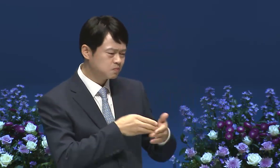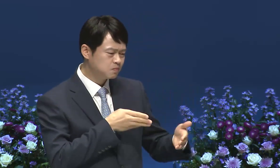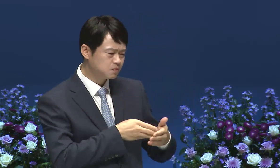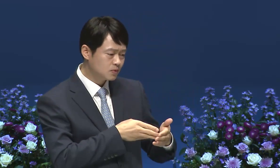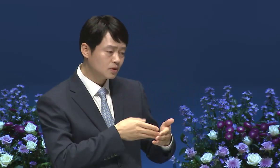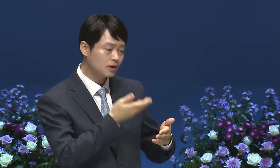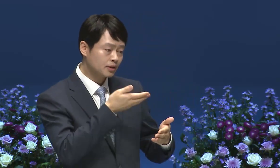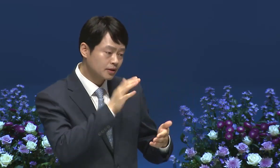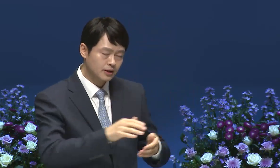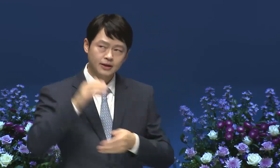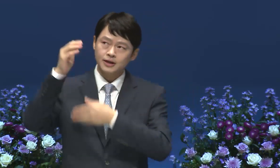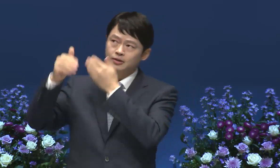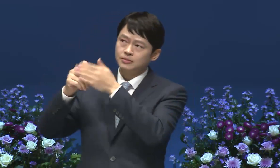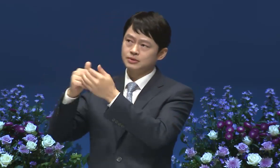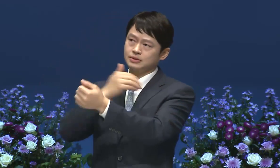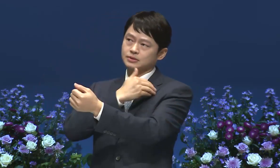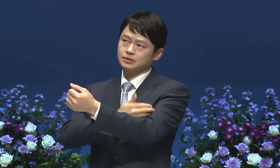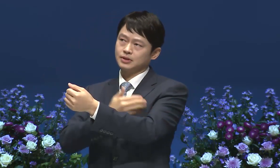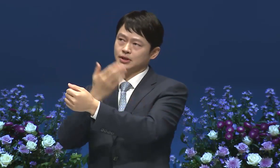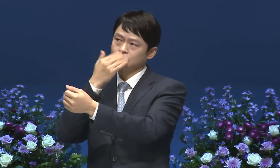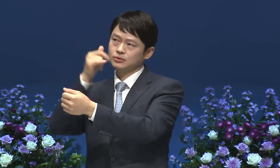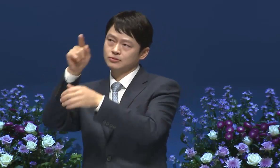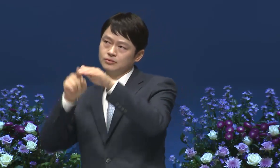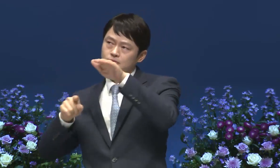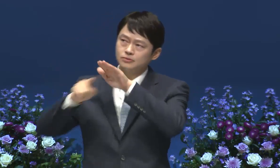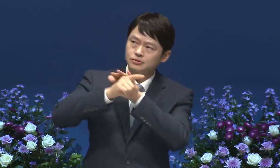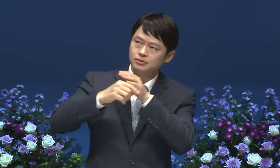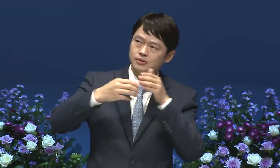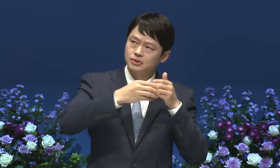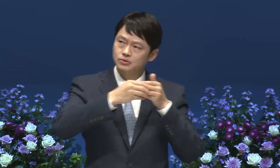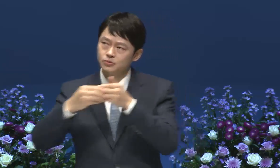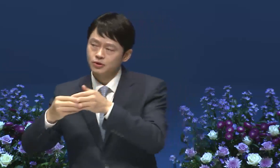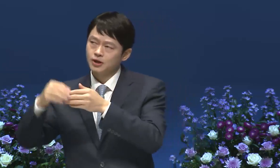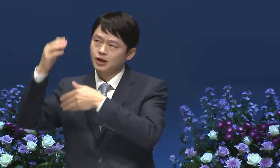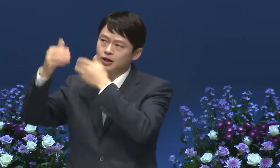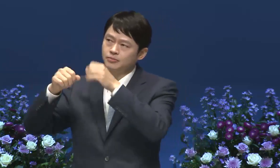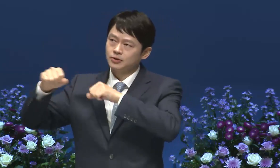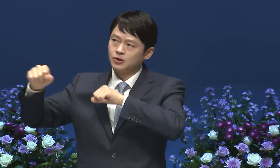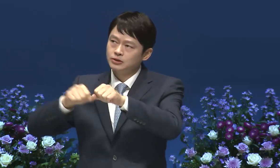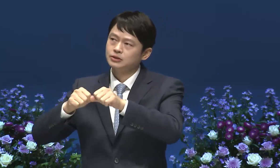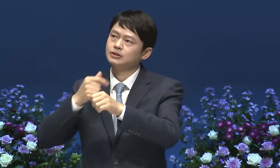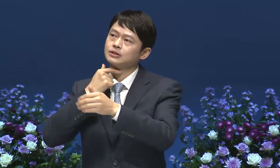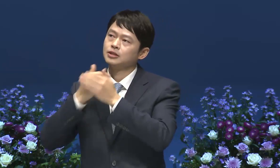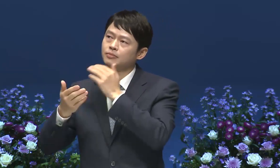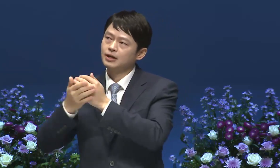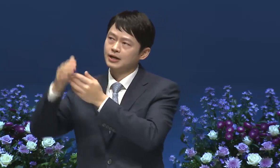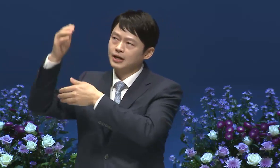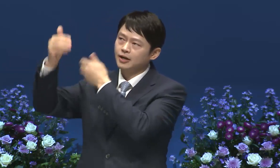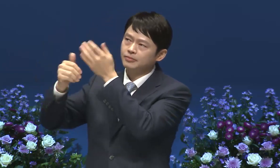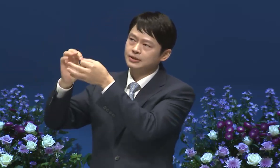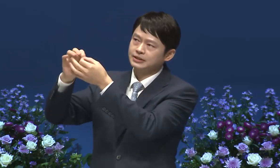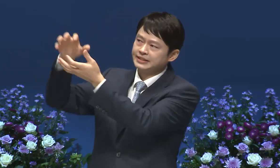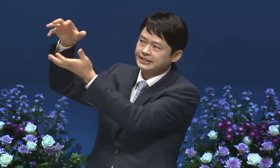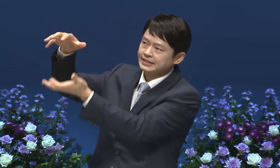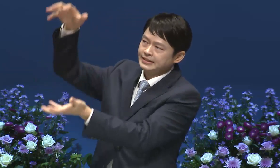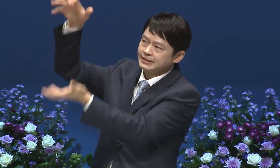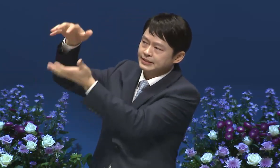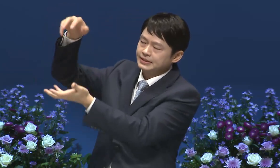우리는 이것은 안 되고 이것은 할 수 없고 난 이건 능력이 없고 못한다라고 합니다. 하지만 하나님께서는